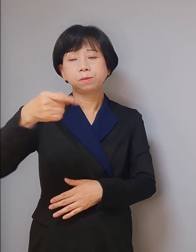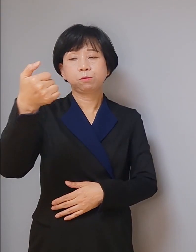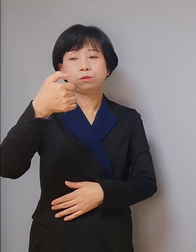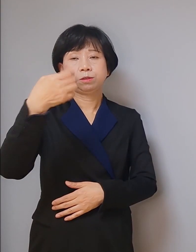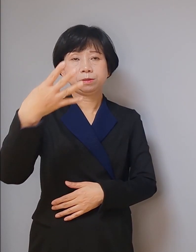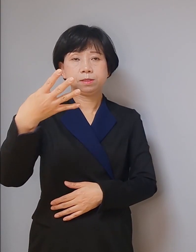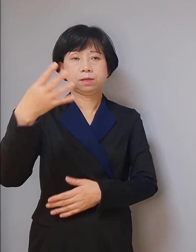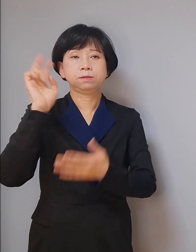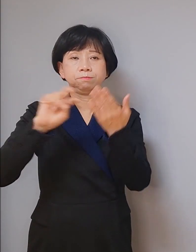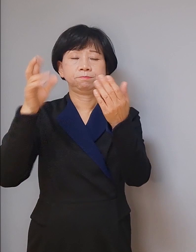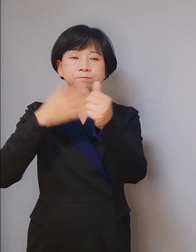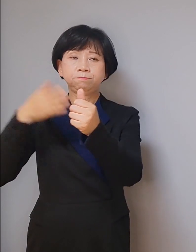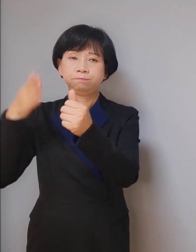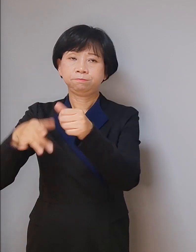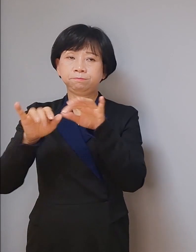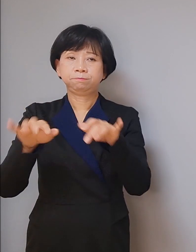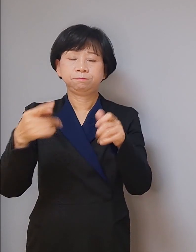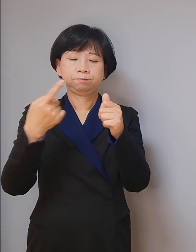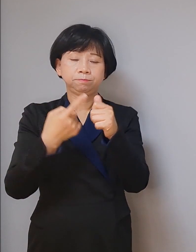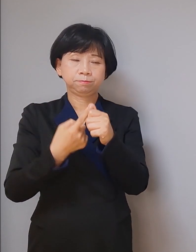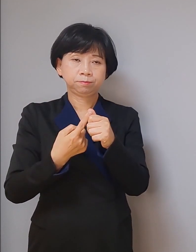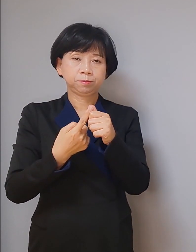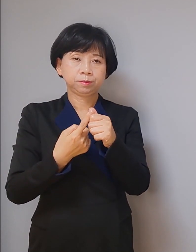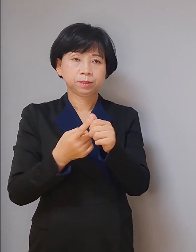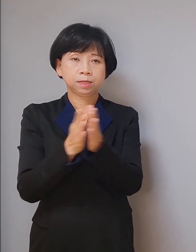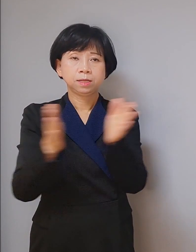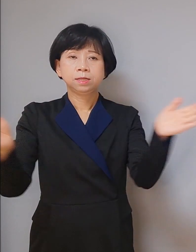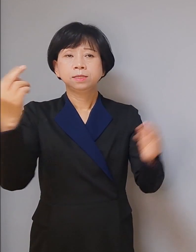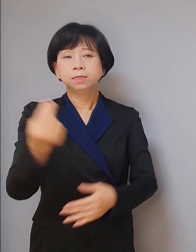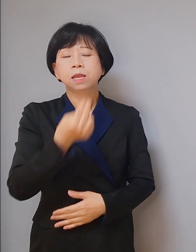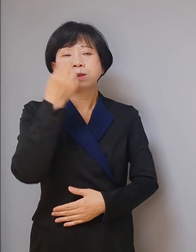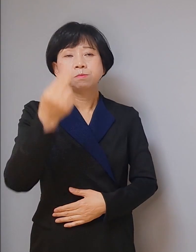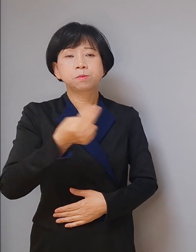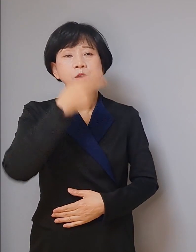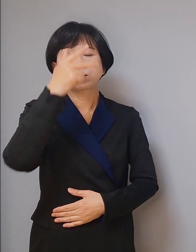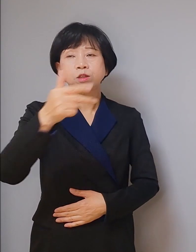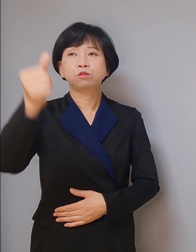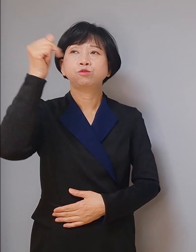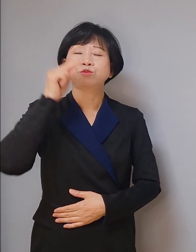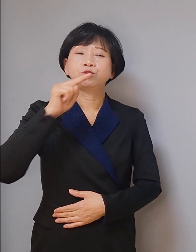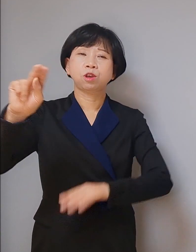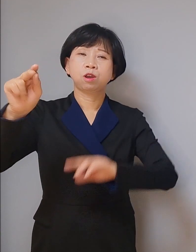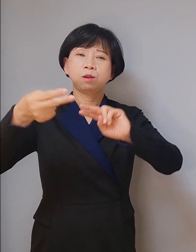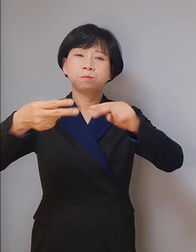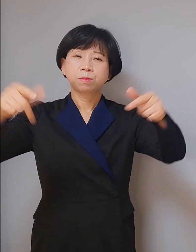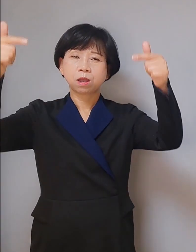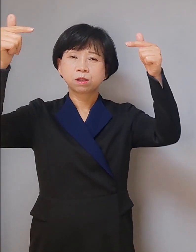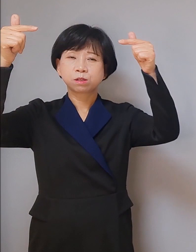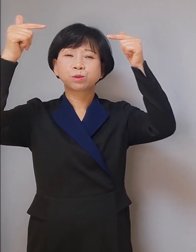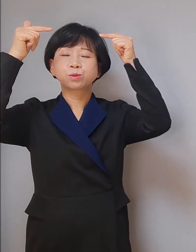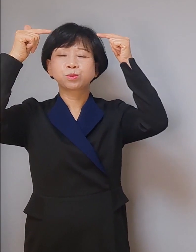생명의 주여 면류관, 우리 박수치면서 찬송드립니다. 생명의 주여